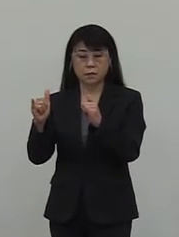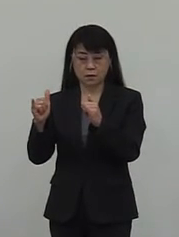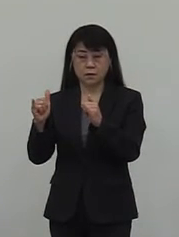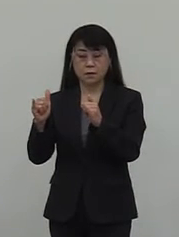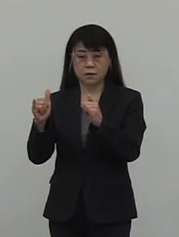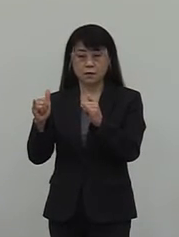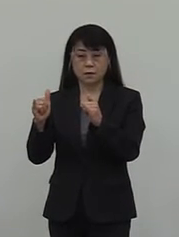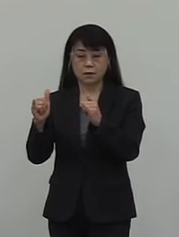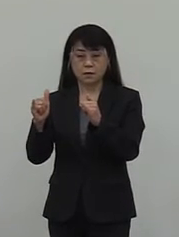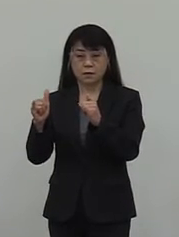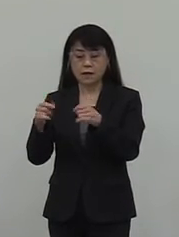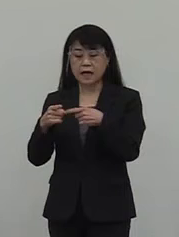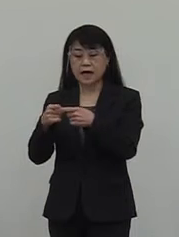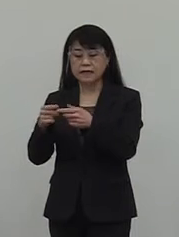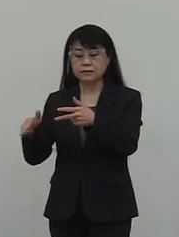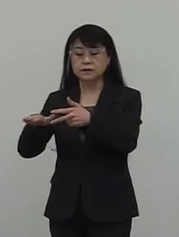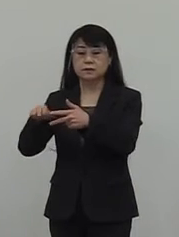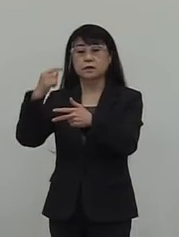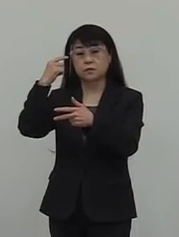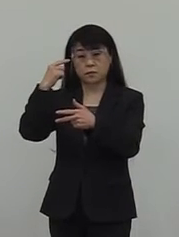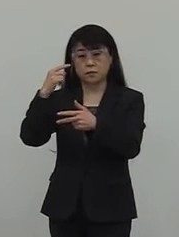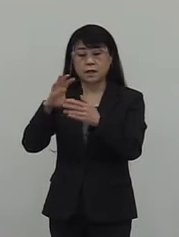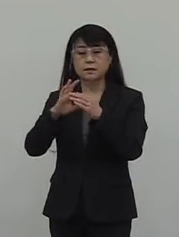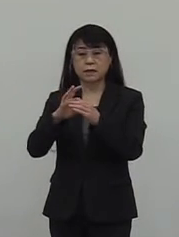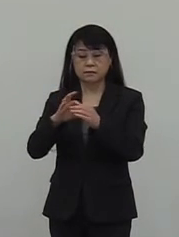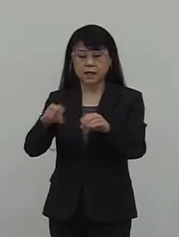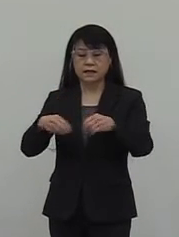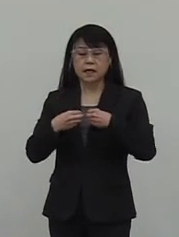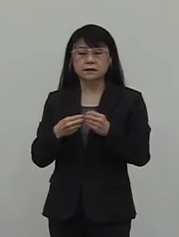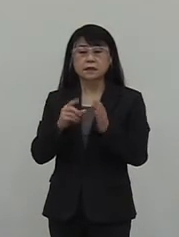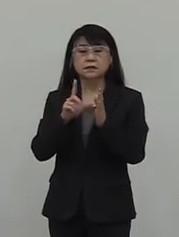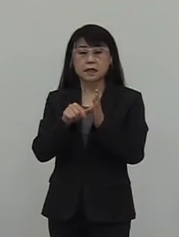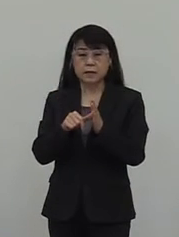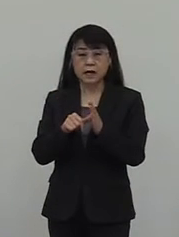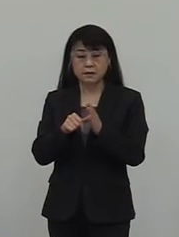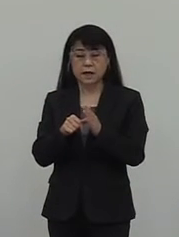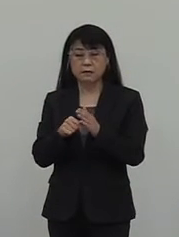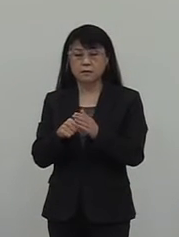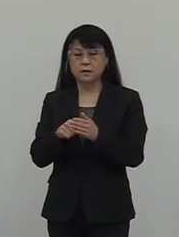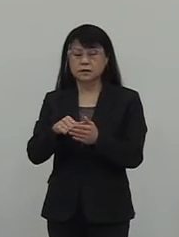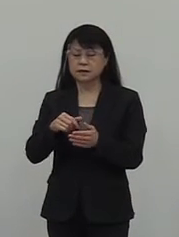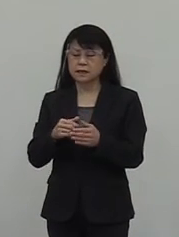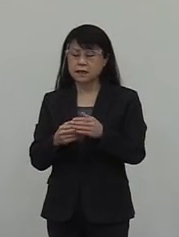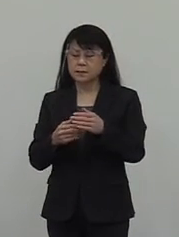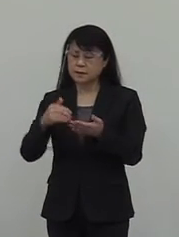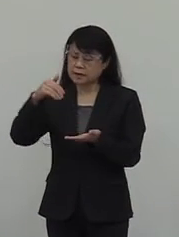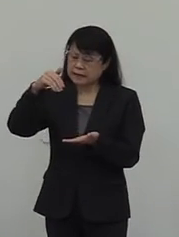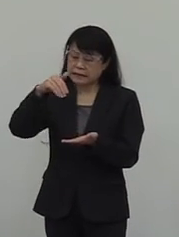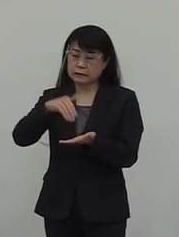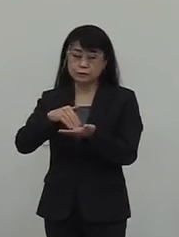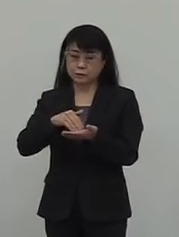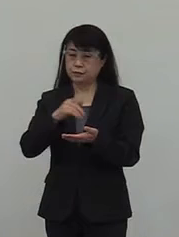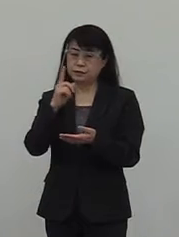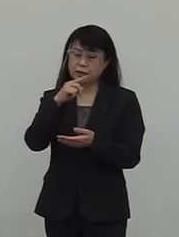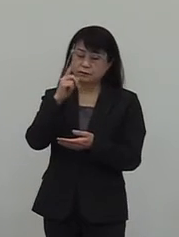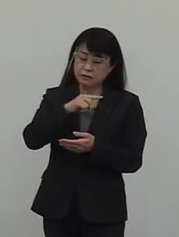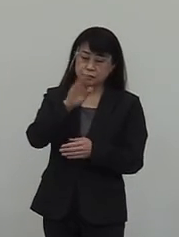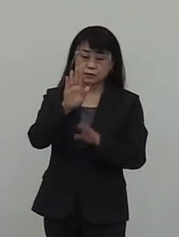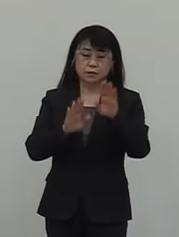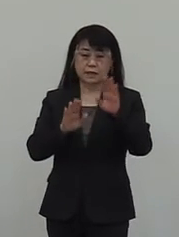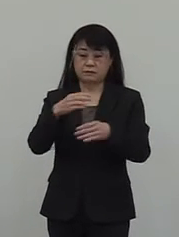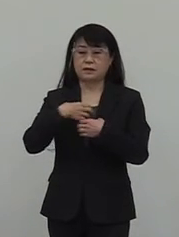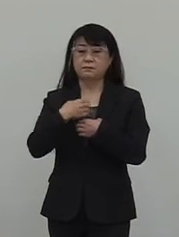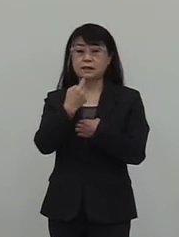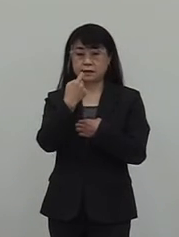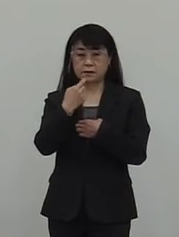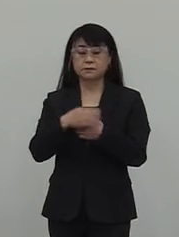ので、かかってしまいますと最悪の展開になるというふうに大変懸念しております。そういった意味でも